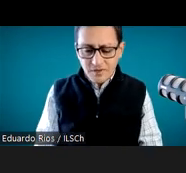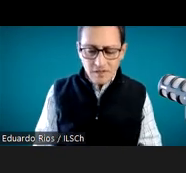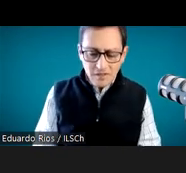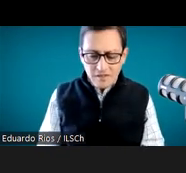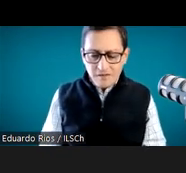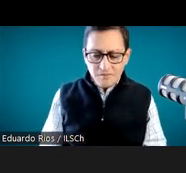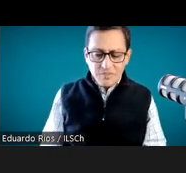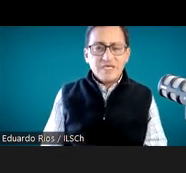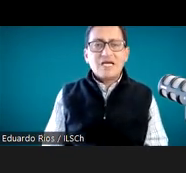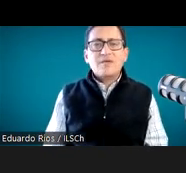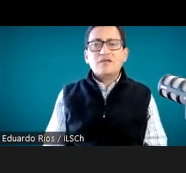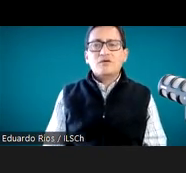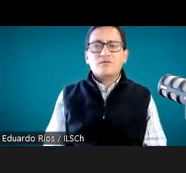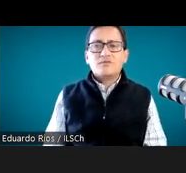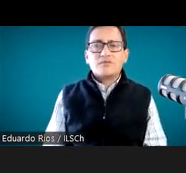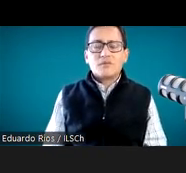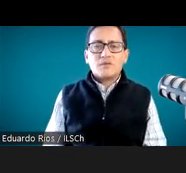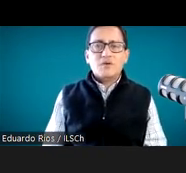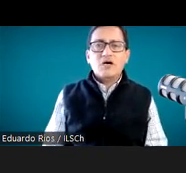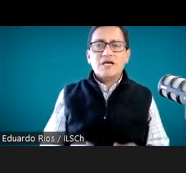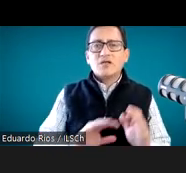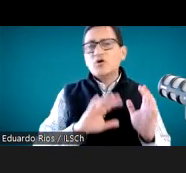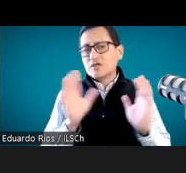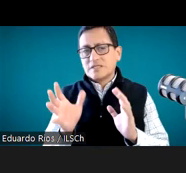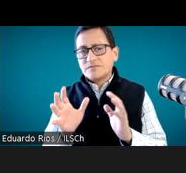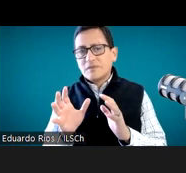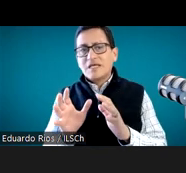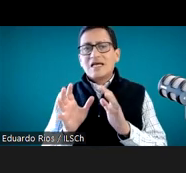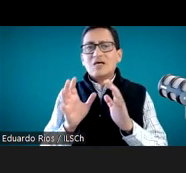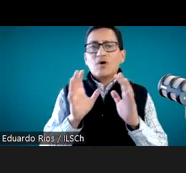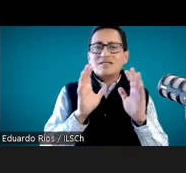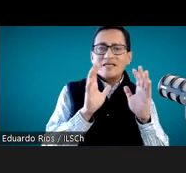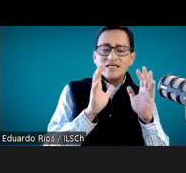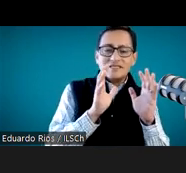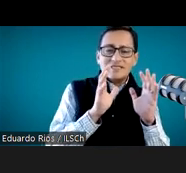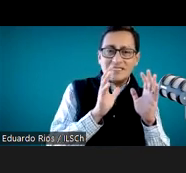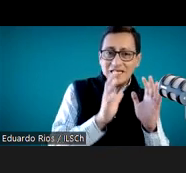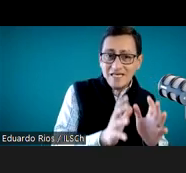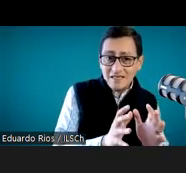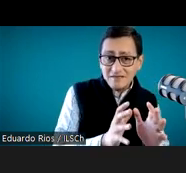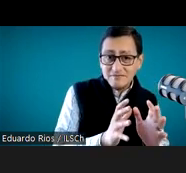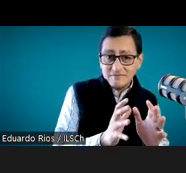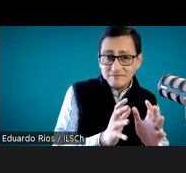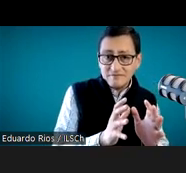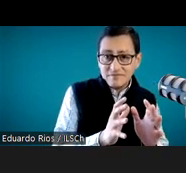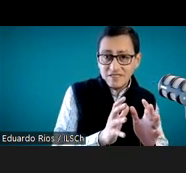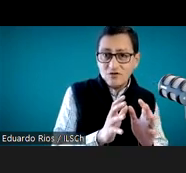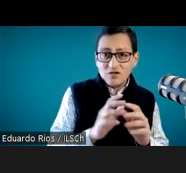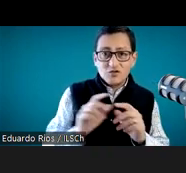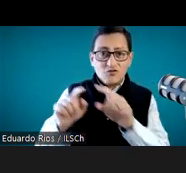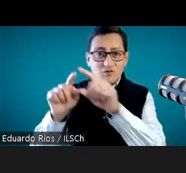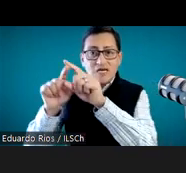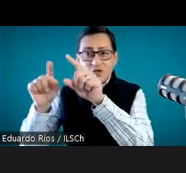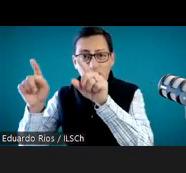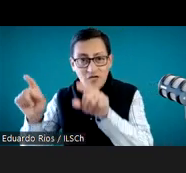Entonces, primer elemento, vamos a hablar de dos cosas. De la lengua de señas chilena, que es lo